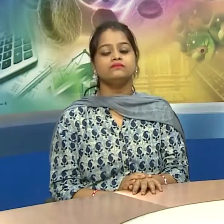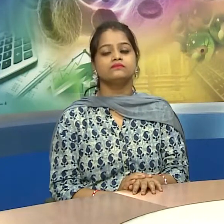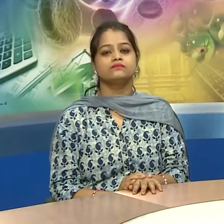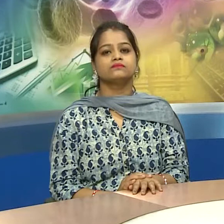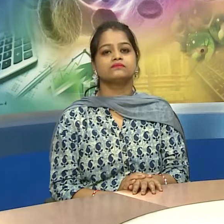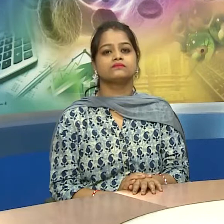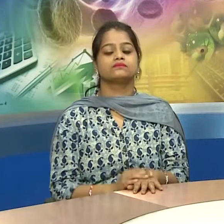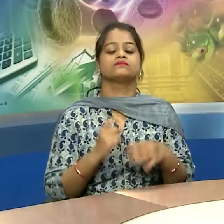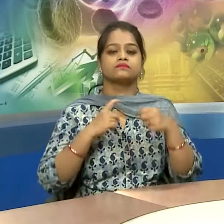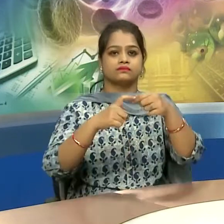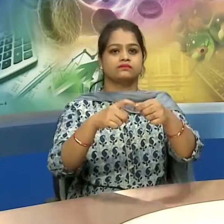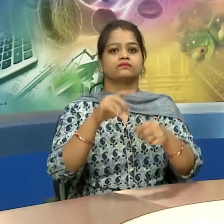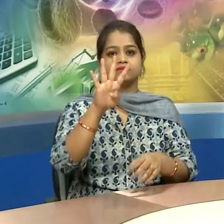प्रश्न 4,